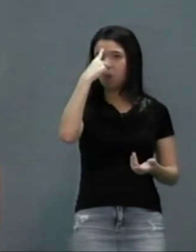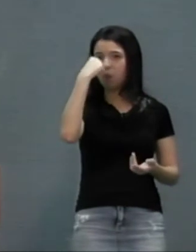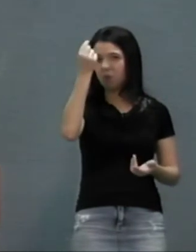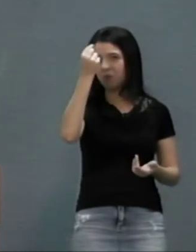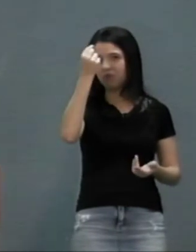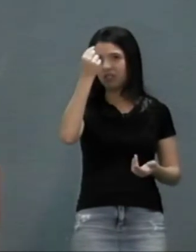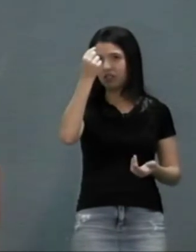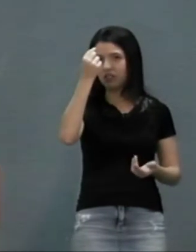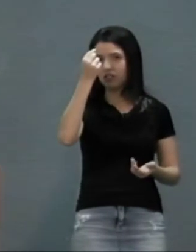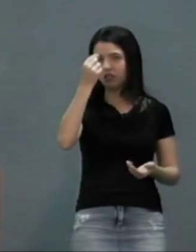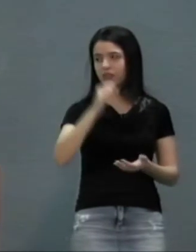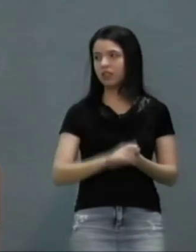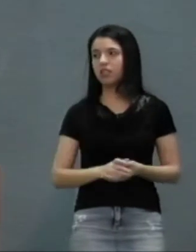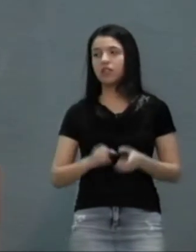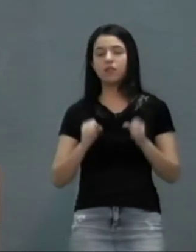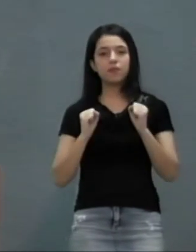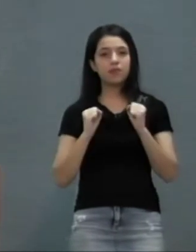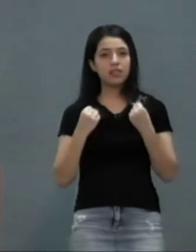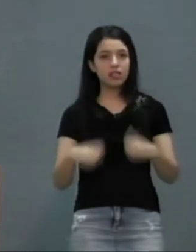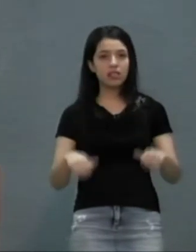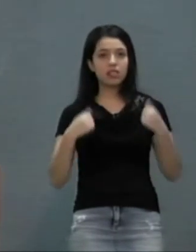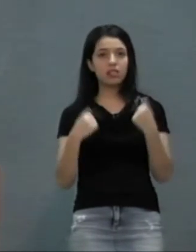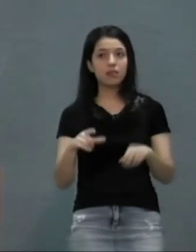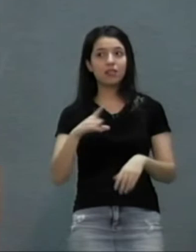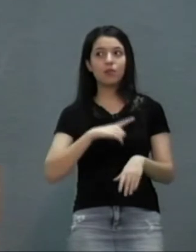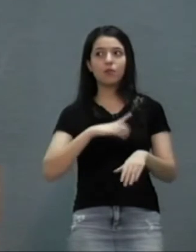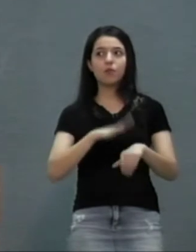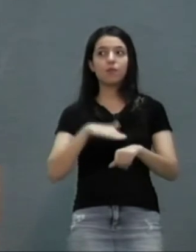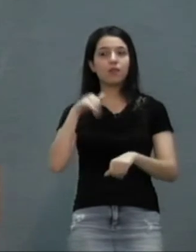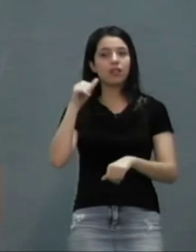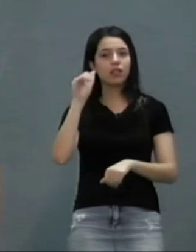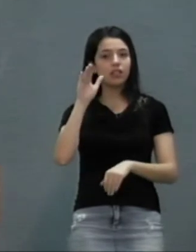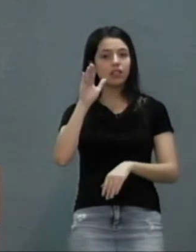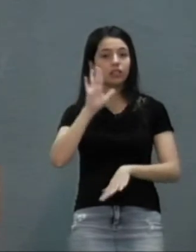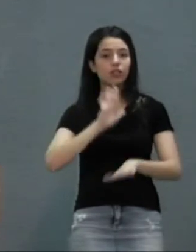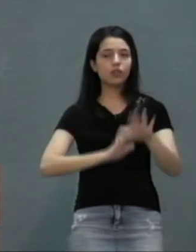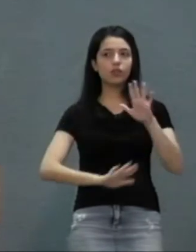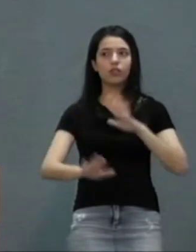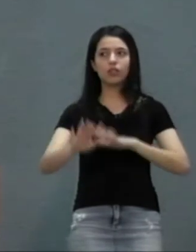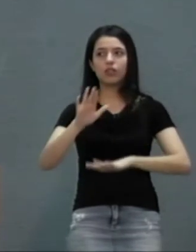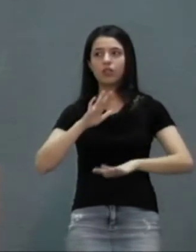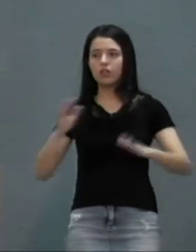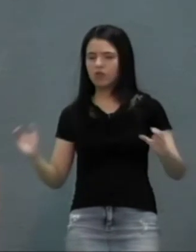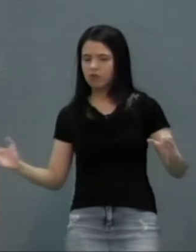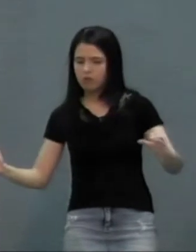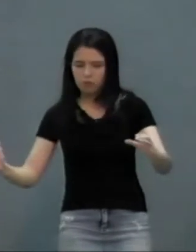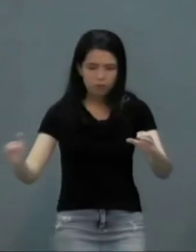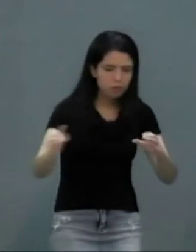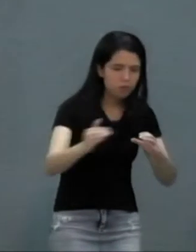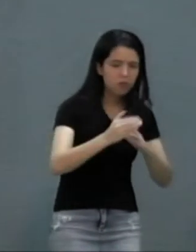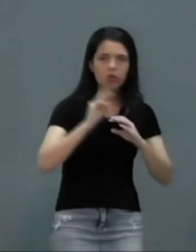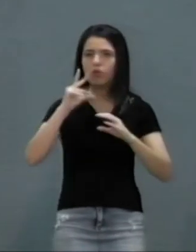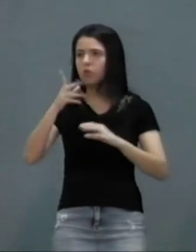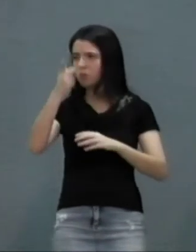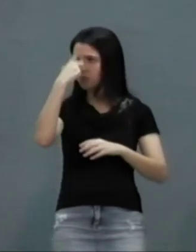vamos ter um pouco de consciência. Habitat Brasil, Motocross e Mutirão, vamos juntar tudo que realmente é lixo que está ali fora, dentro da sua